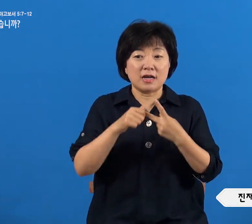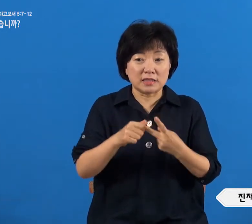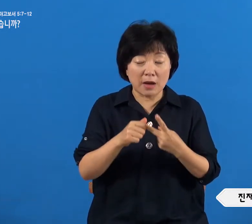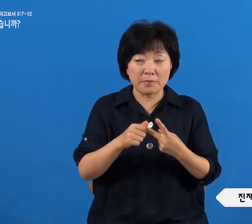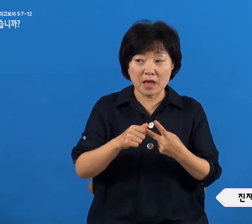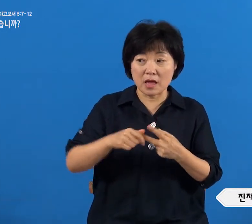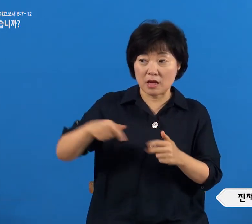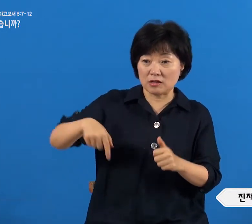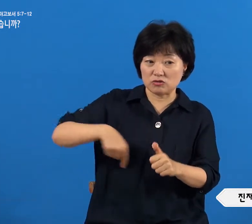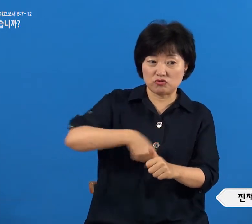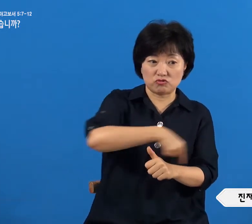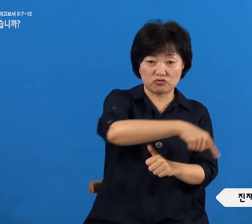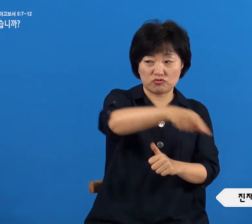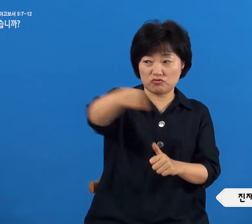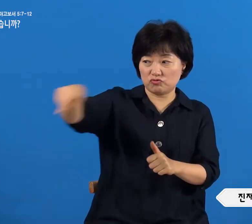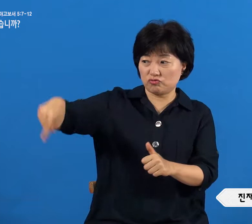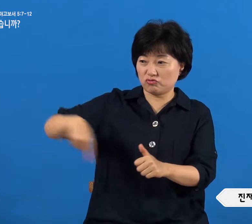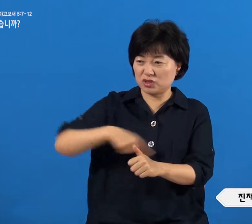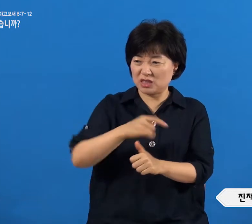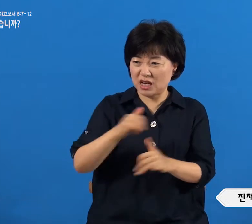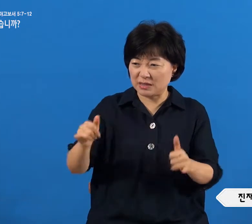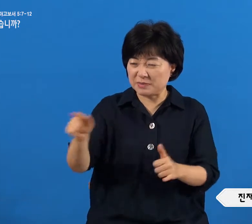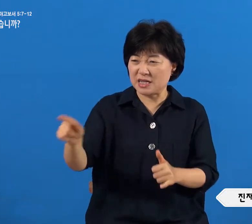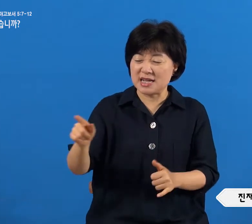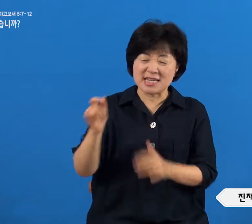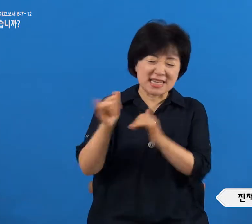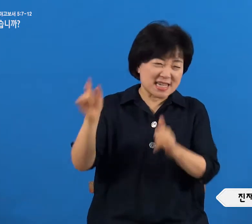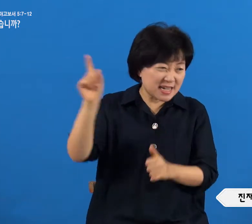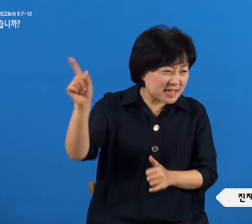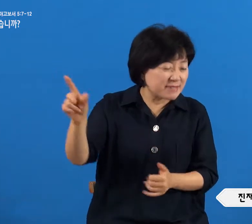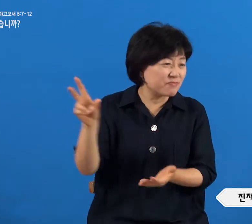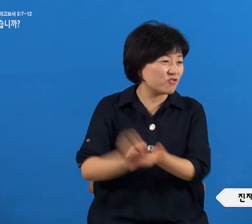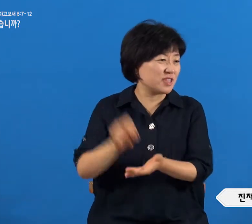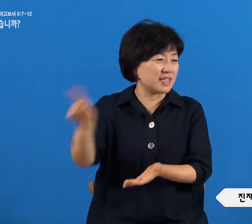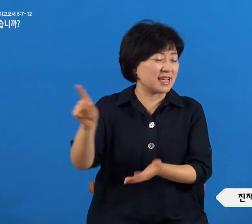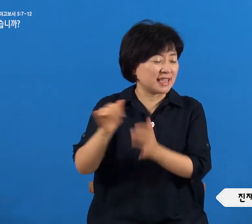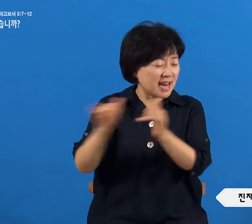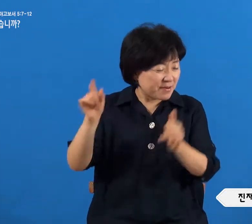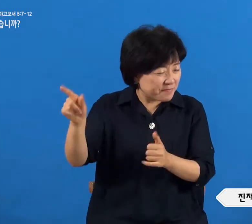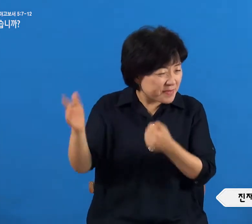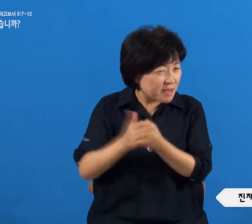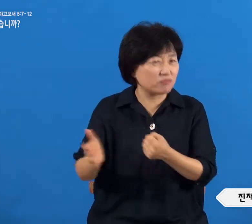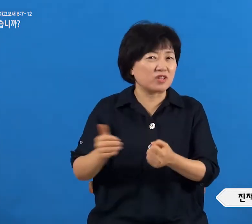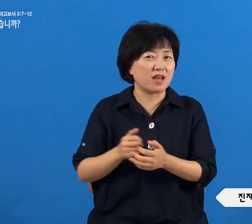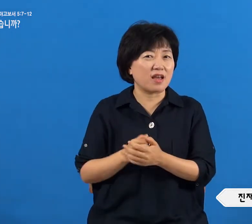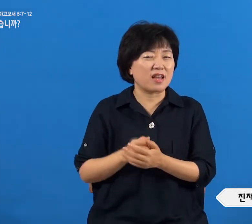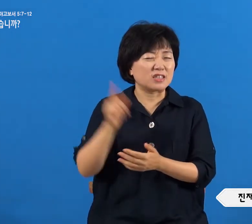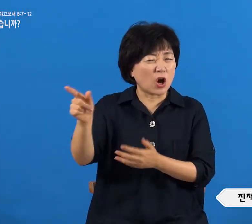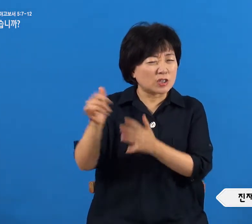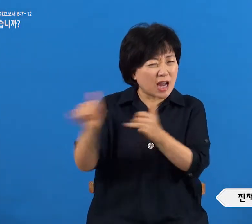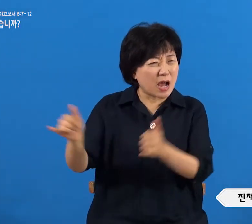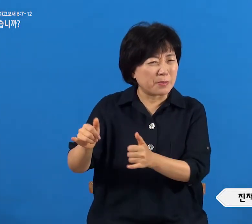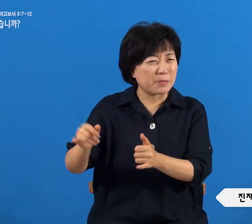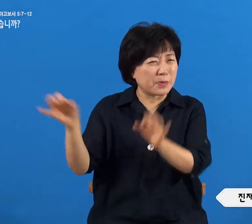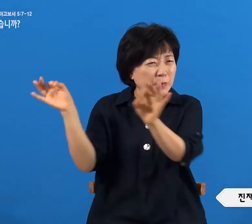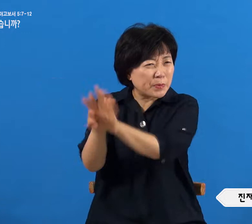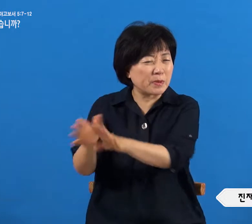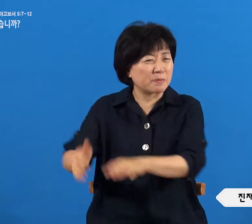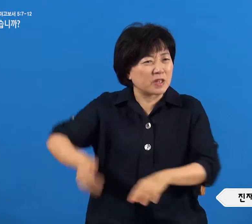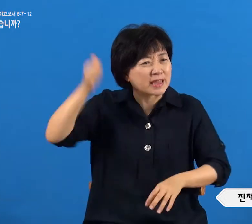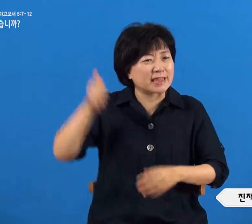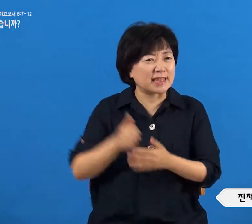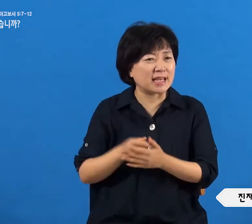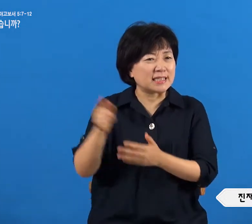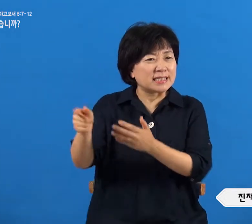주위의 사람들이 문제입니다. 그 인간들이 문제입니다. 우리는 생각합니다. 저 사람만 없었더라면,